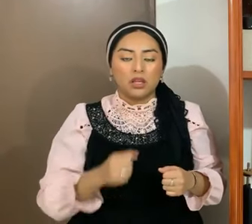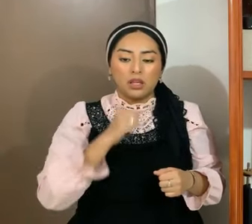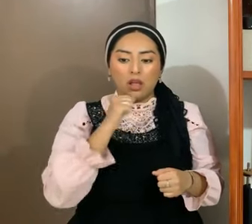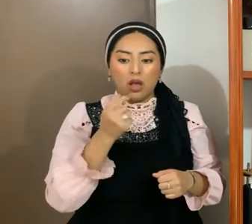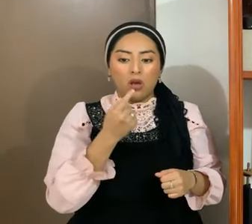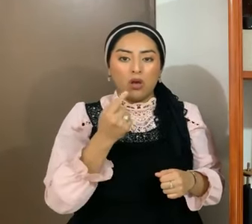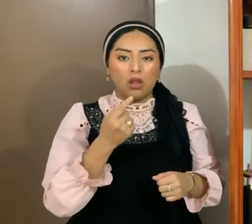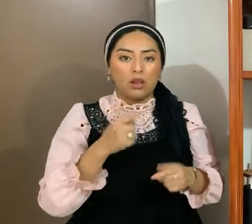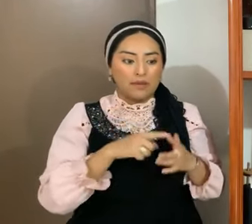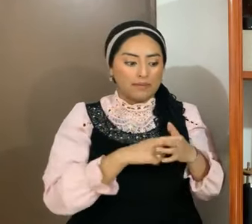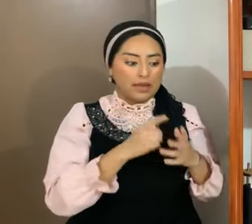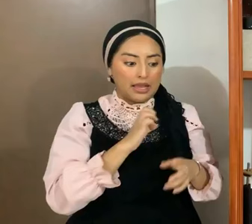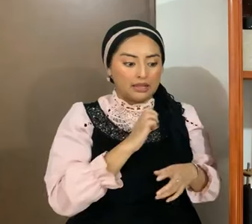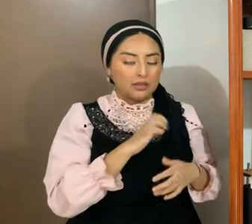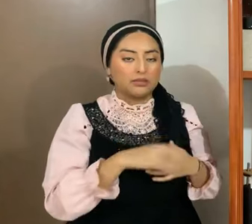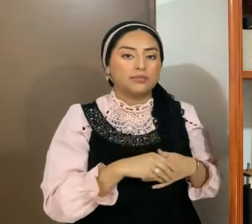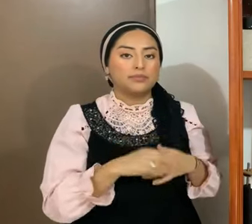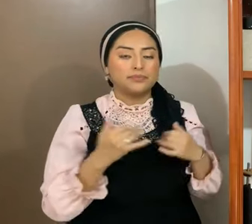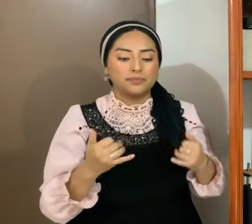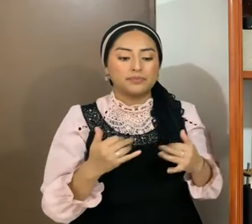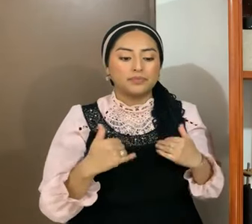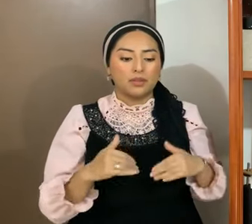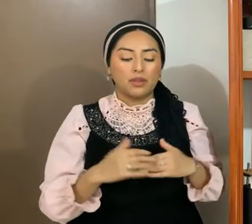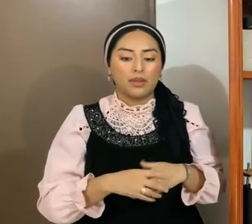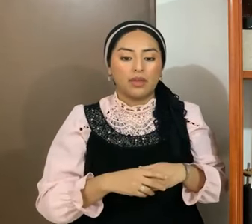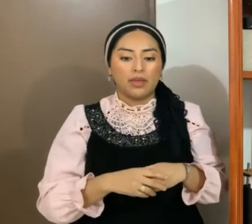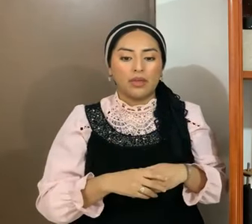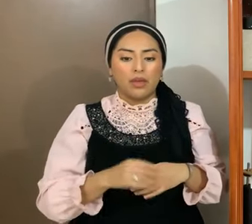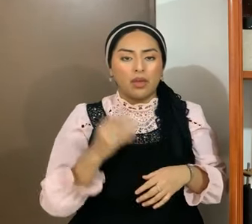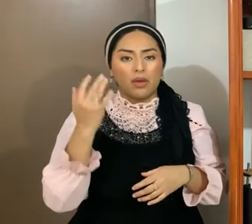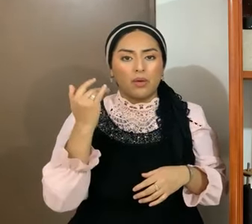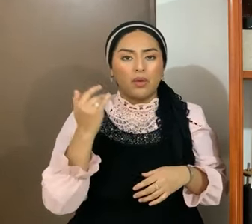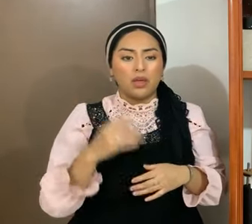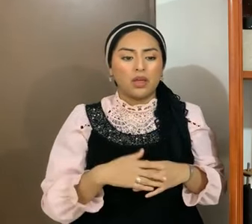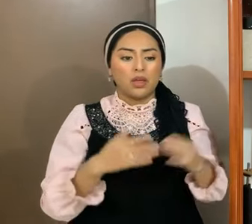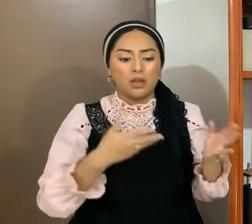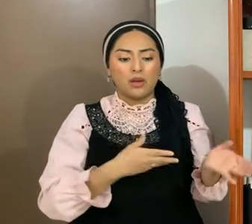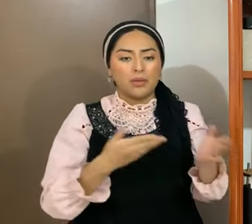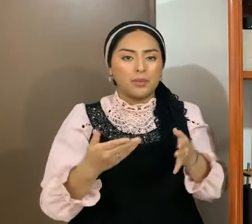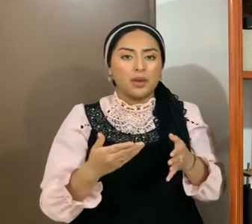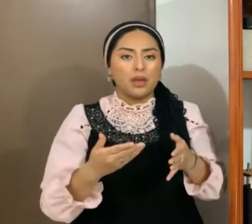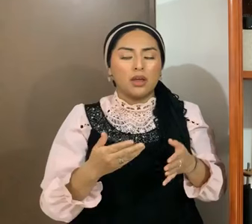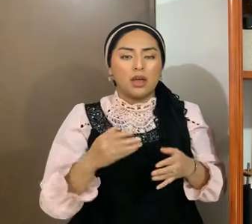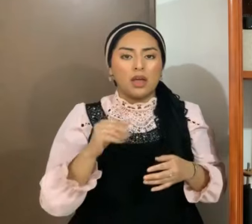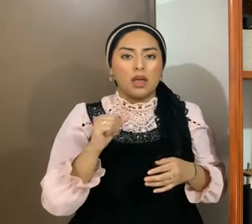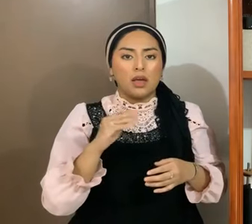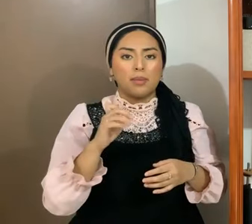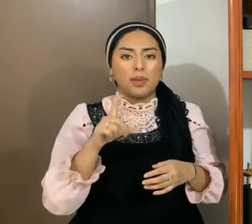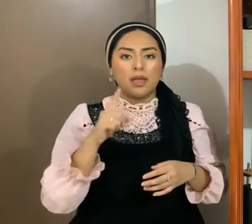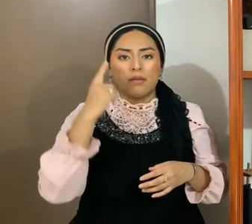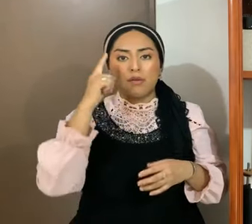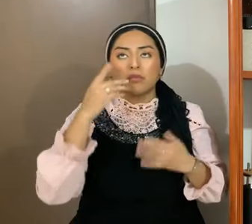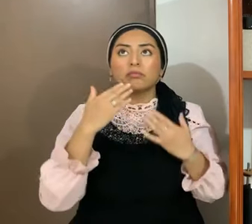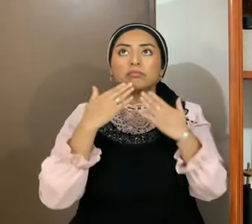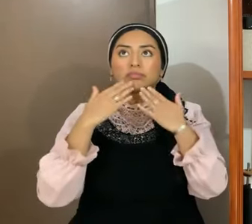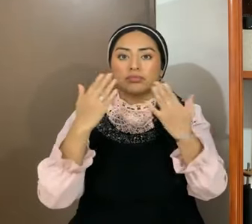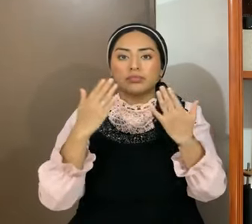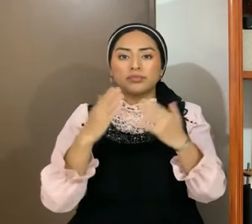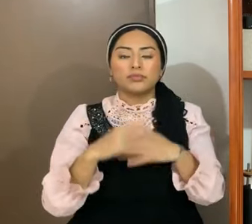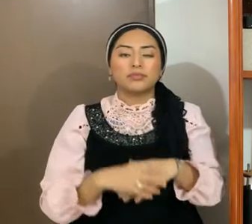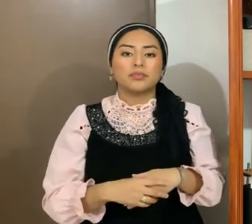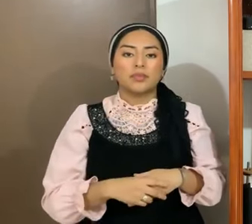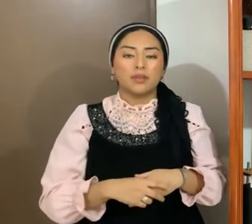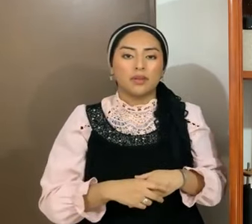nada más desde Éxodo. Ahora, ¿por qué llevó este sacrificio Abel? Por agradecimiento. ¿Cómo fue